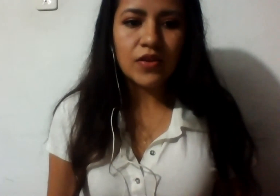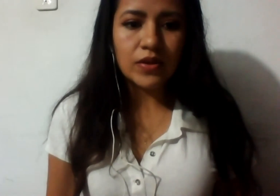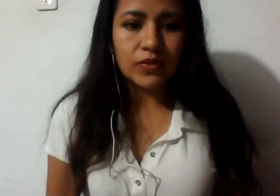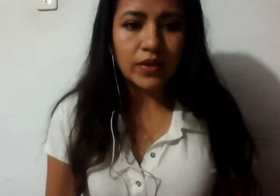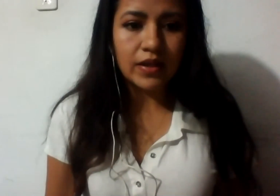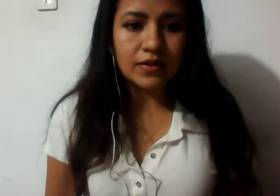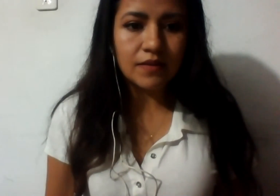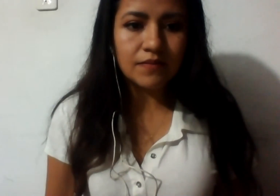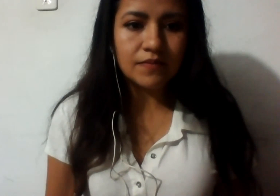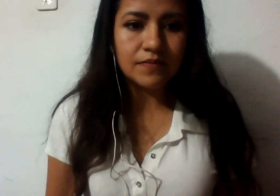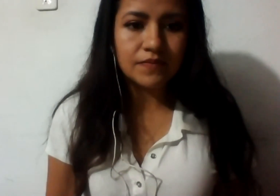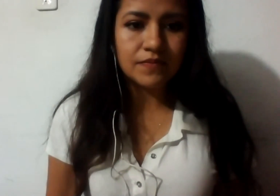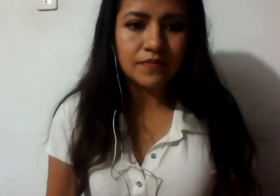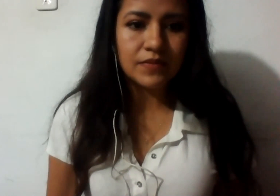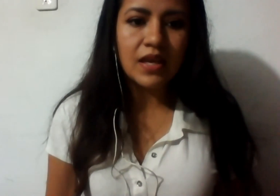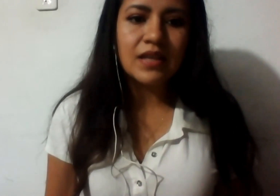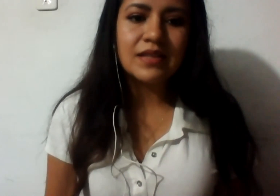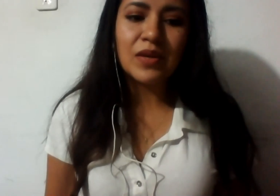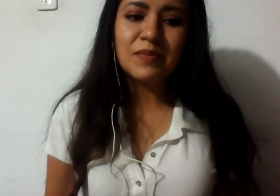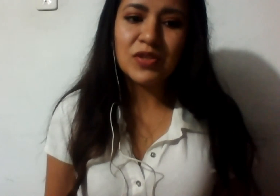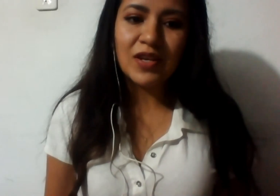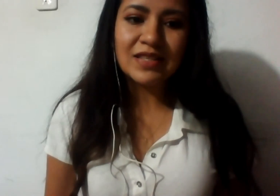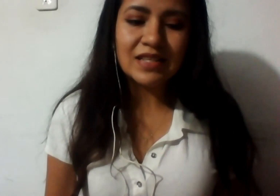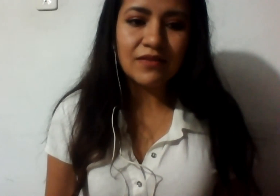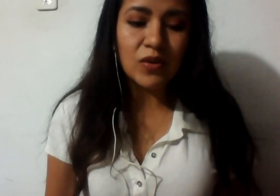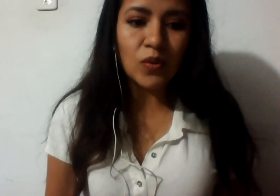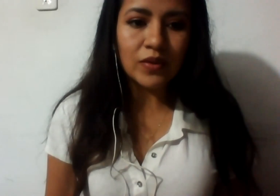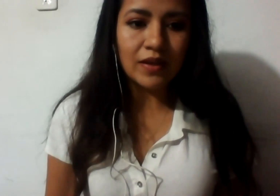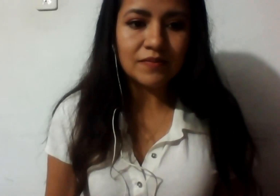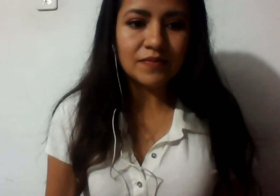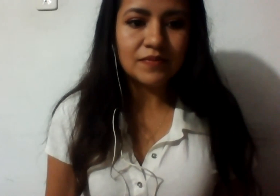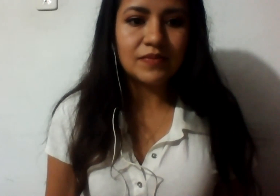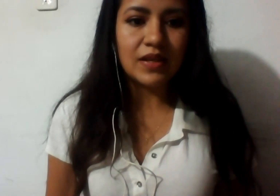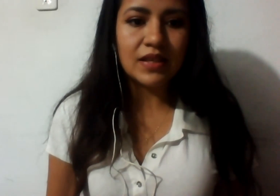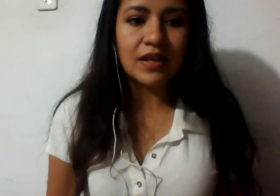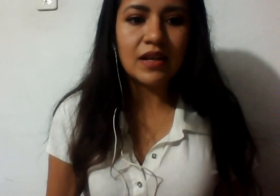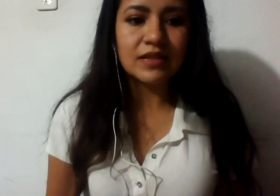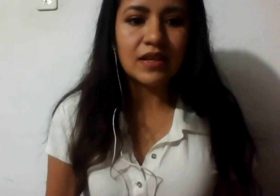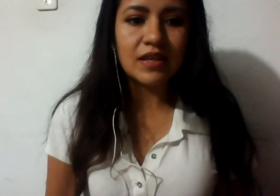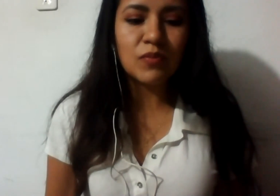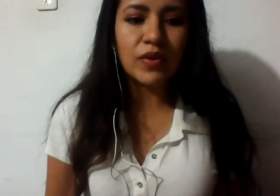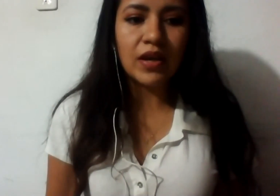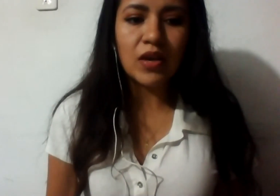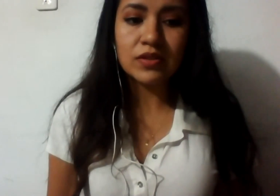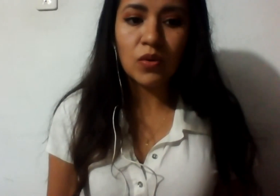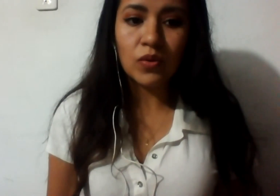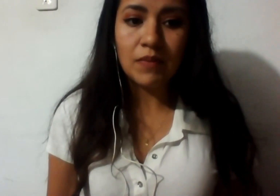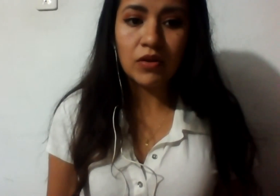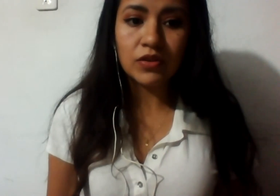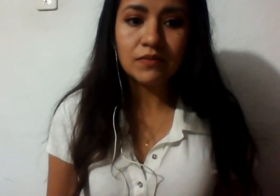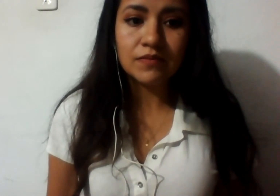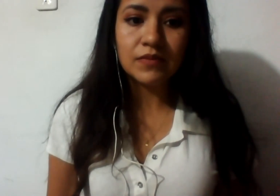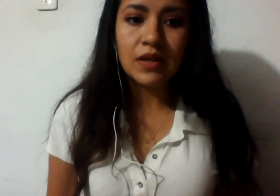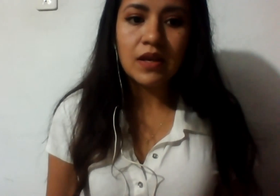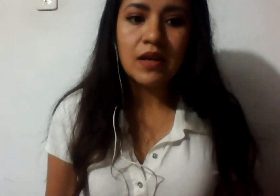Les quiero dar una sugerencia. Si a algunas personas se les dificulta hacer las señas, pueden ayudarse con una